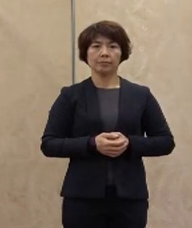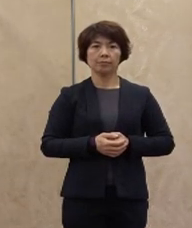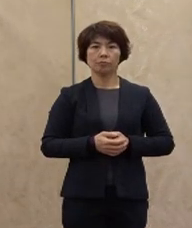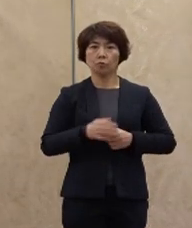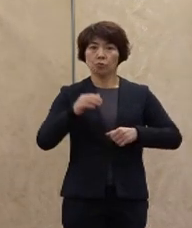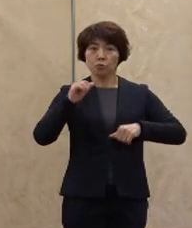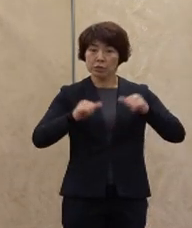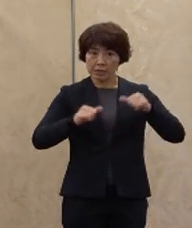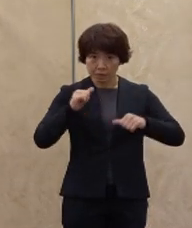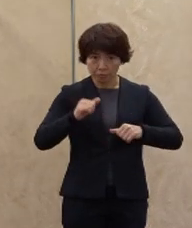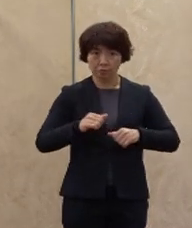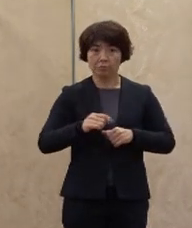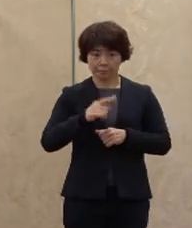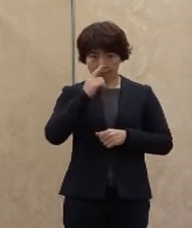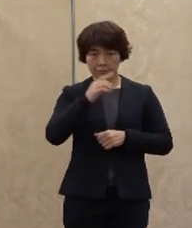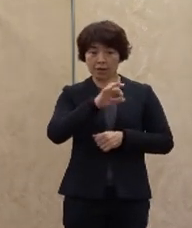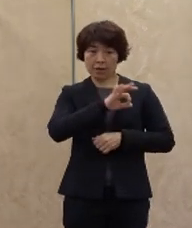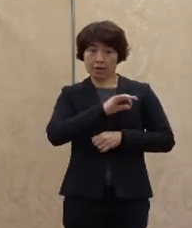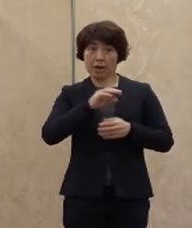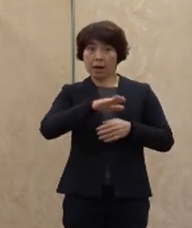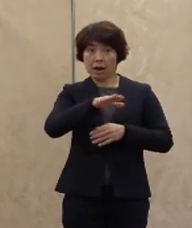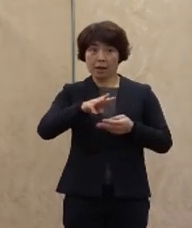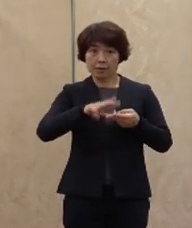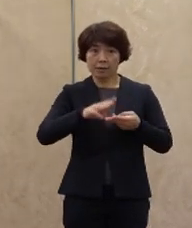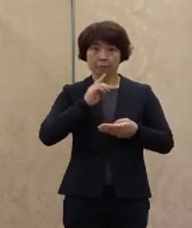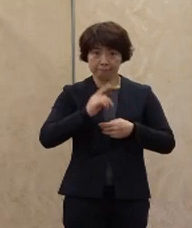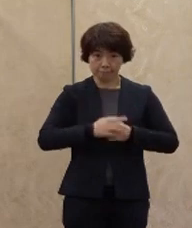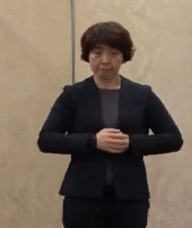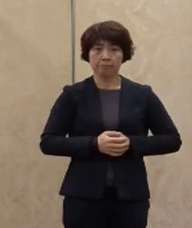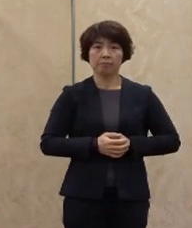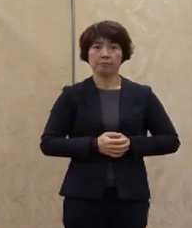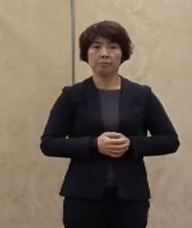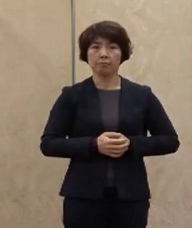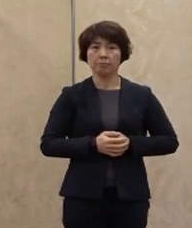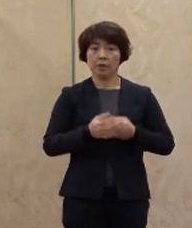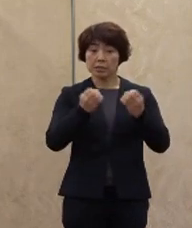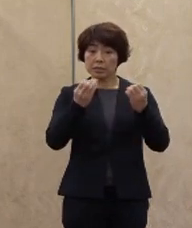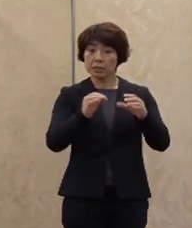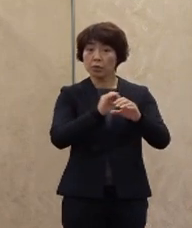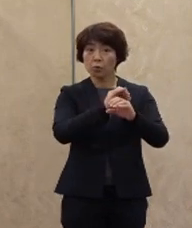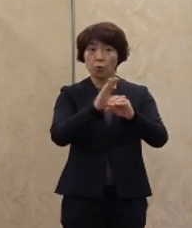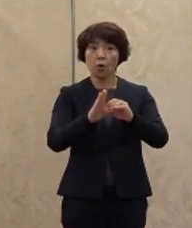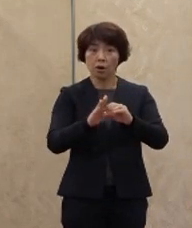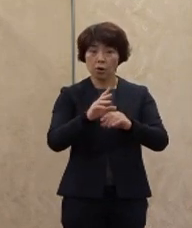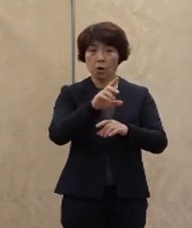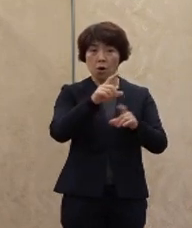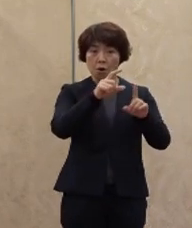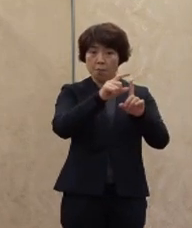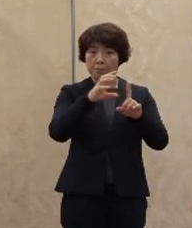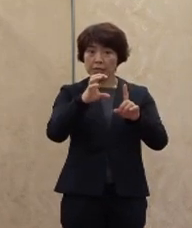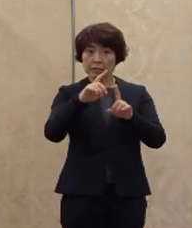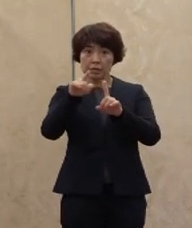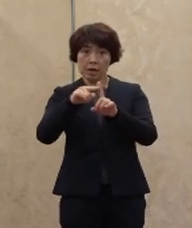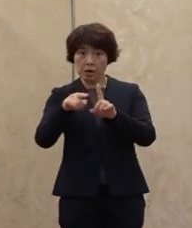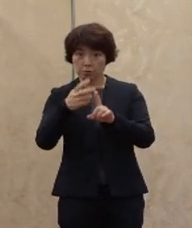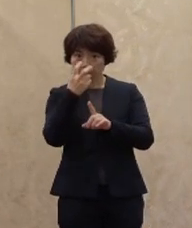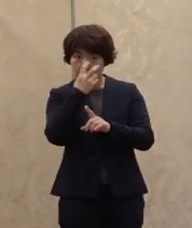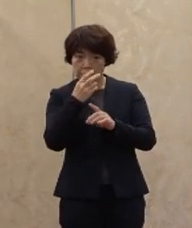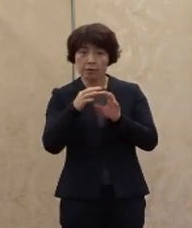フリーランスの原田と申します。よろしくお願いします。はい、新型コロナの、PCR 検査について